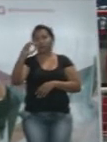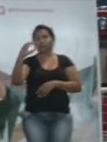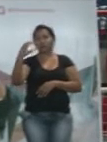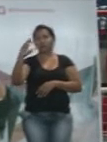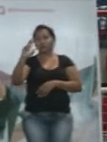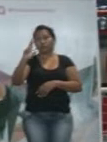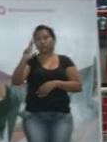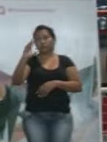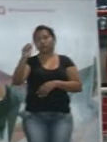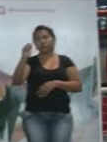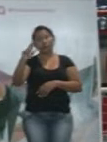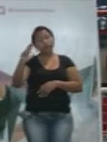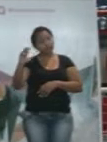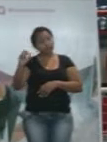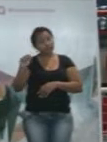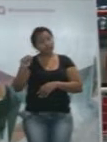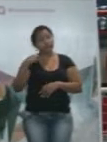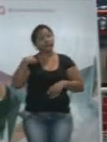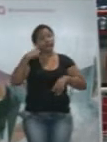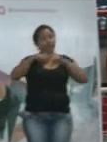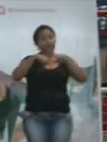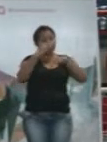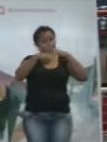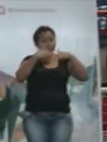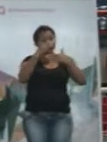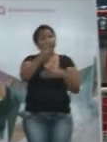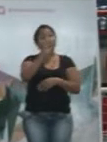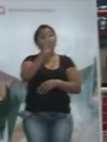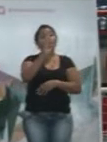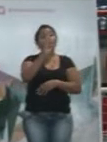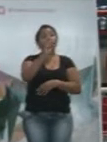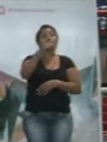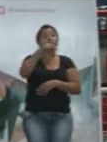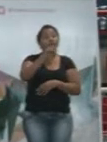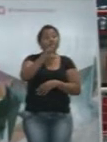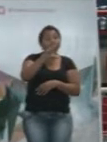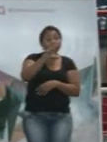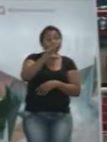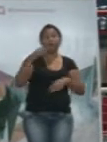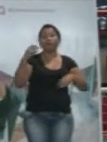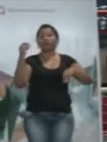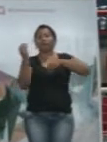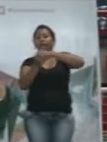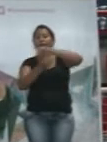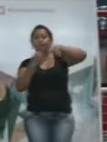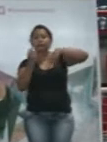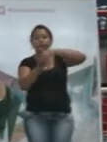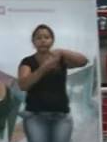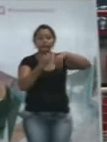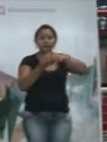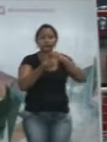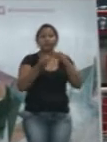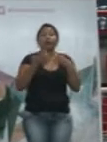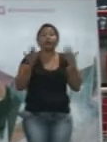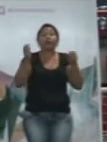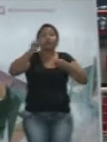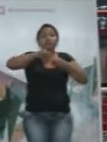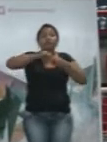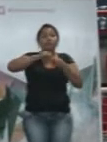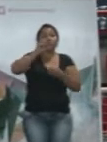tinha essa jogada. Mas ele tinha que ter uma justificativa para fazer essa mistura. Aí o que foi que ele fez?